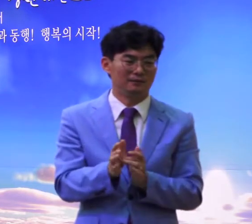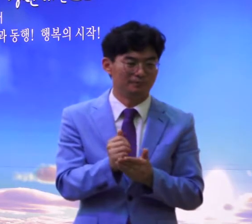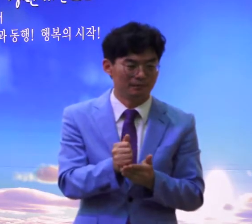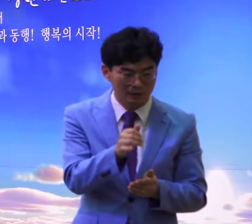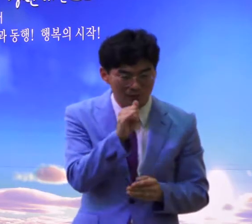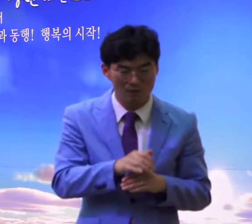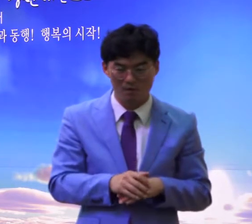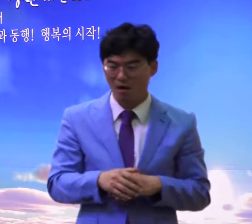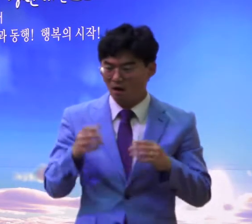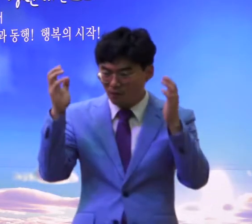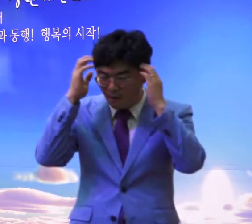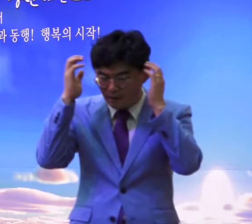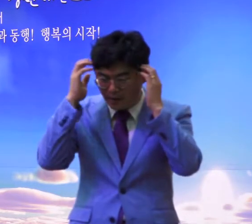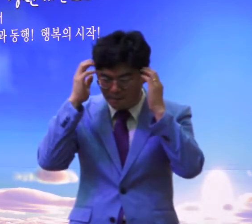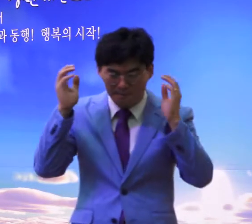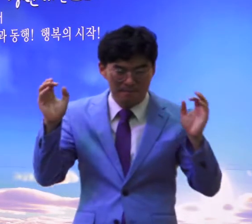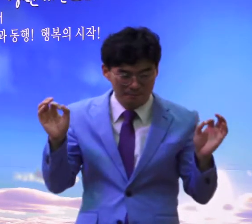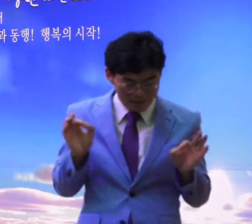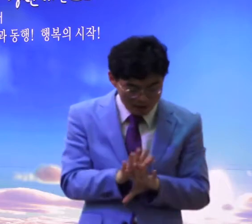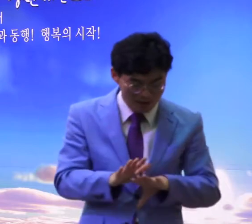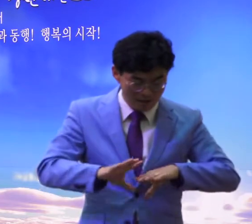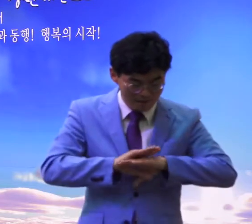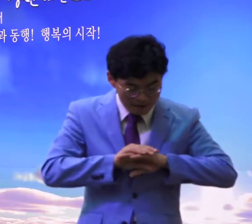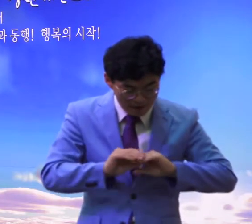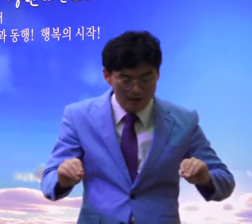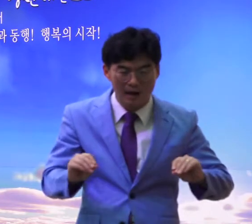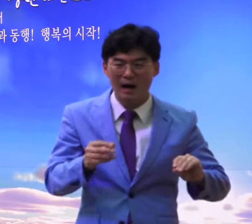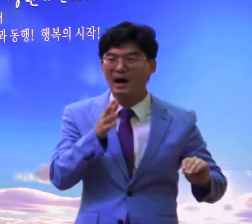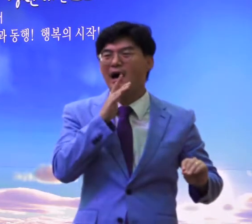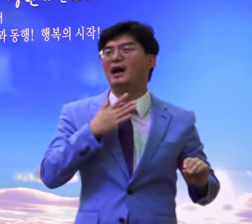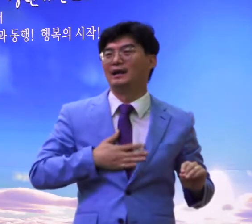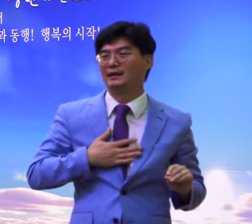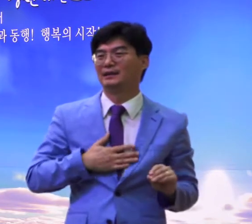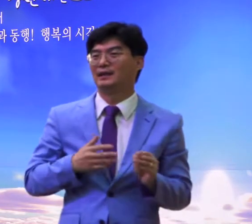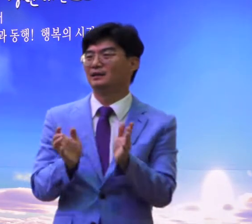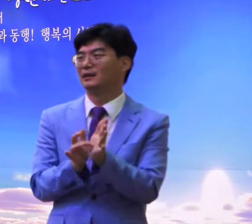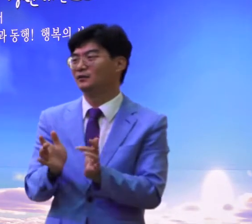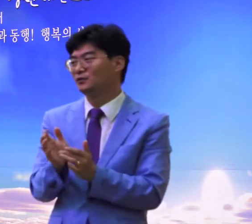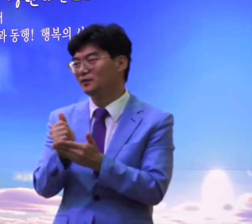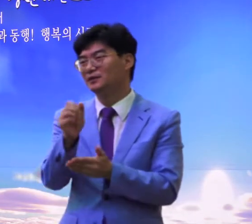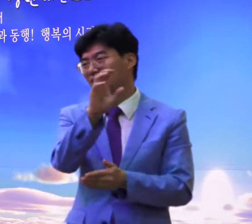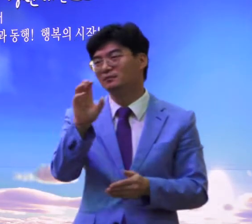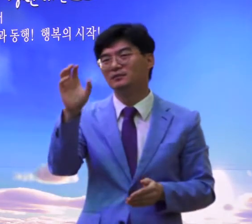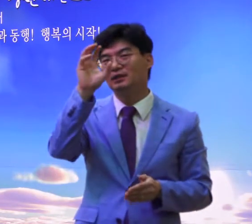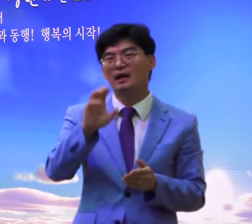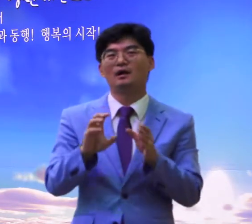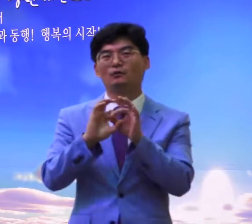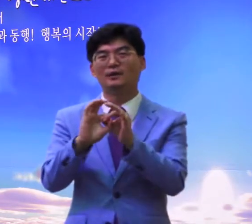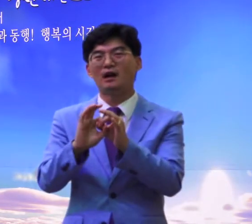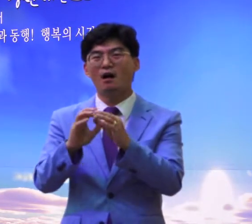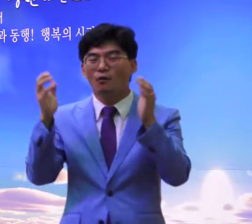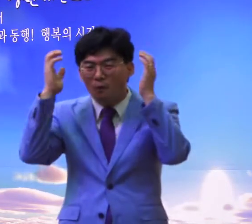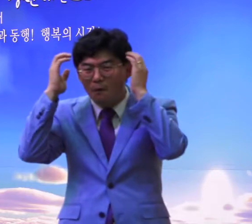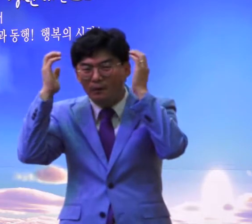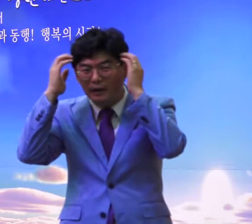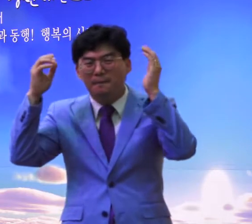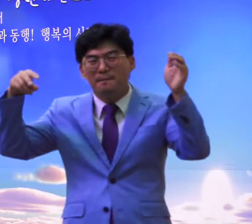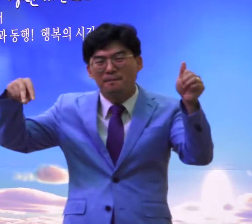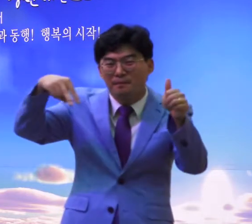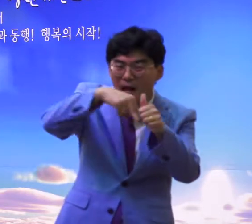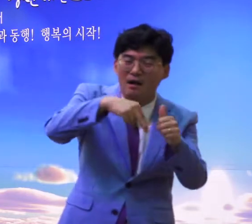통과하고 영광으로 나아가게 하십니다. 예수님이 십자가를 통해서 구원을 완성하시고 부활에 이르신 것처럼